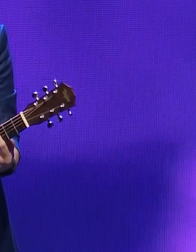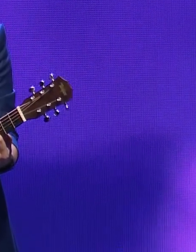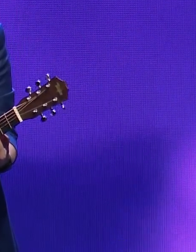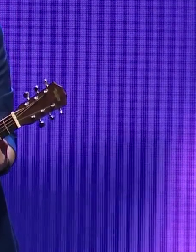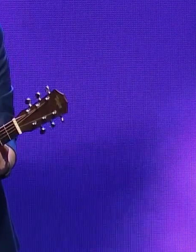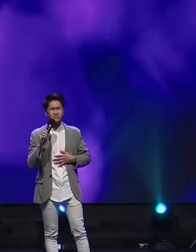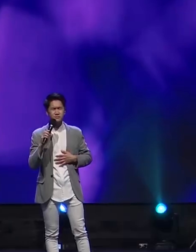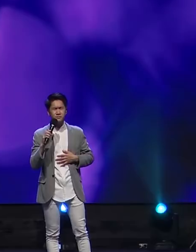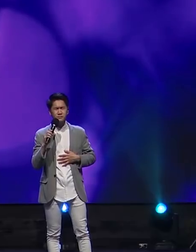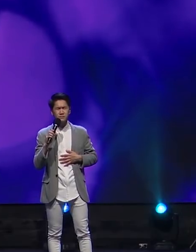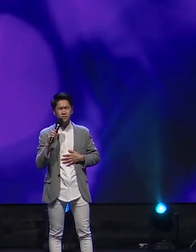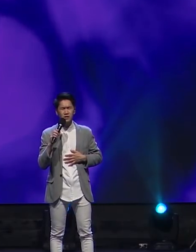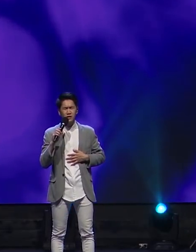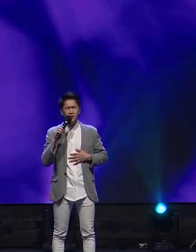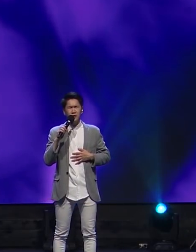kelam,